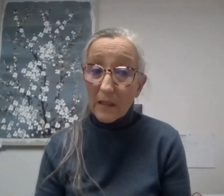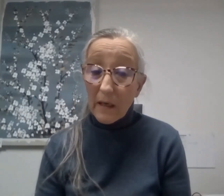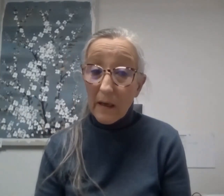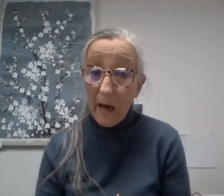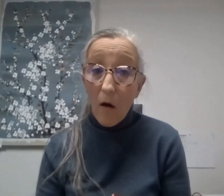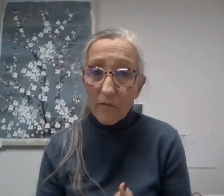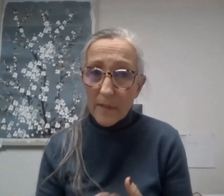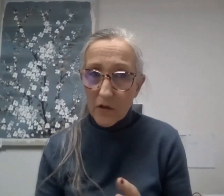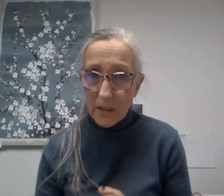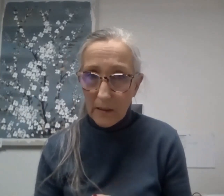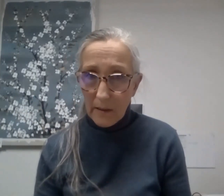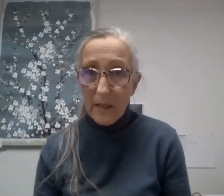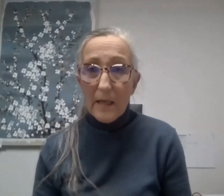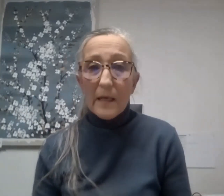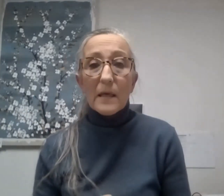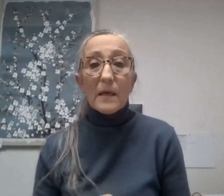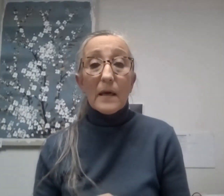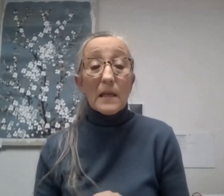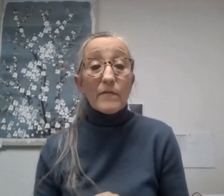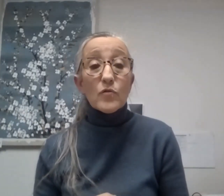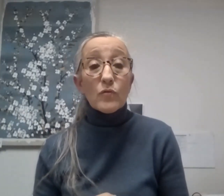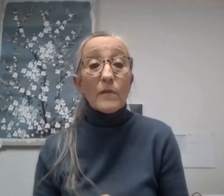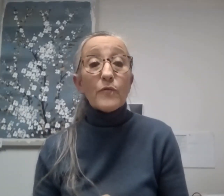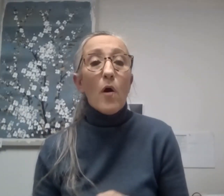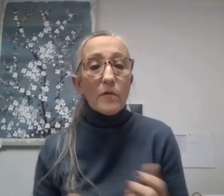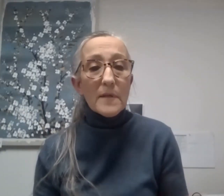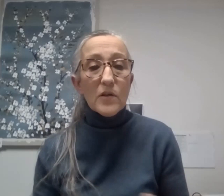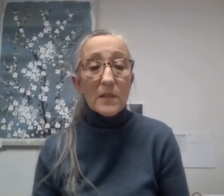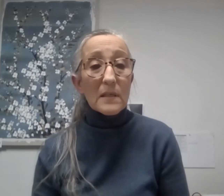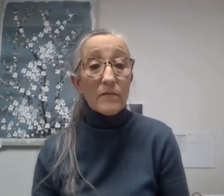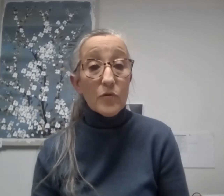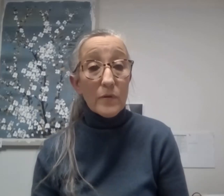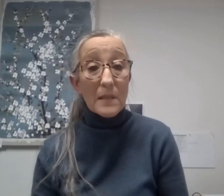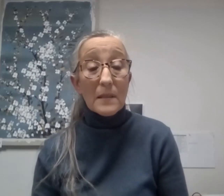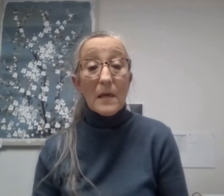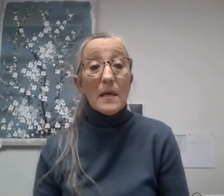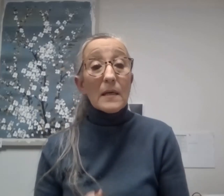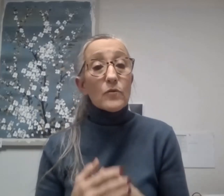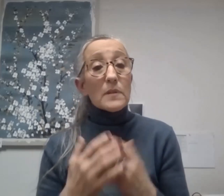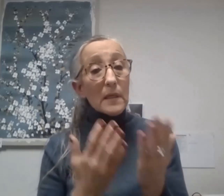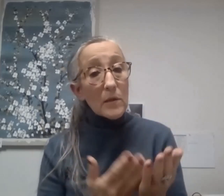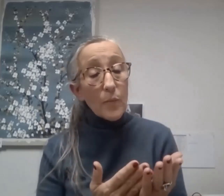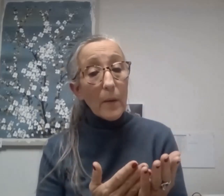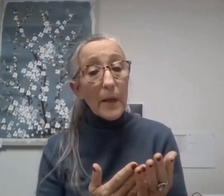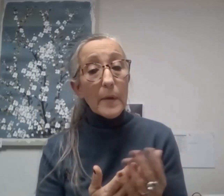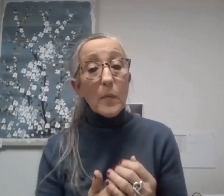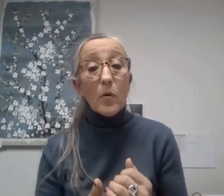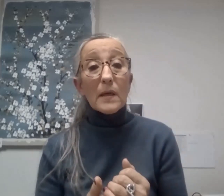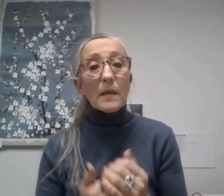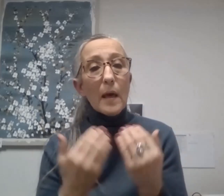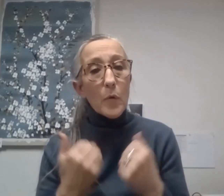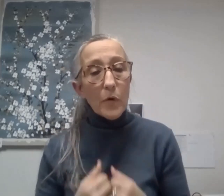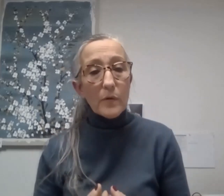dévisager quelqu'un à envisager quelqu'un. Et un élève sourd, il faut envisager cette éventualité et se dire qu'il ne parle pas la